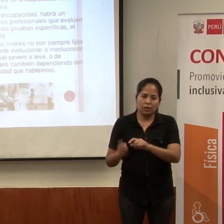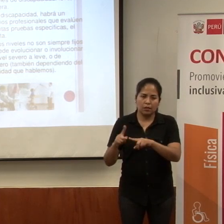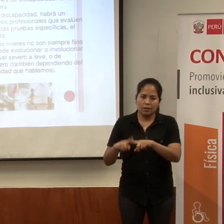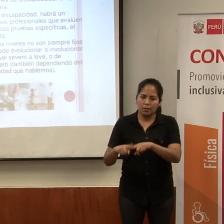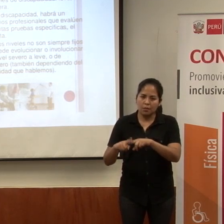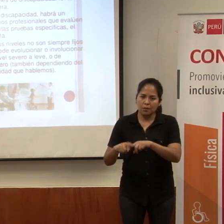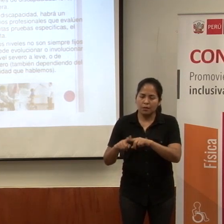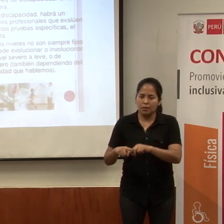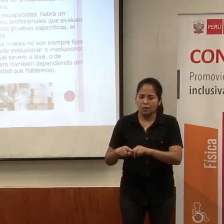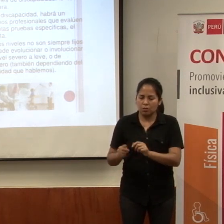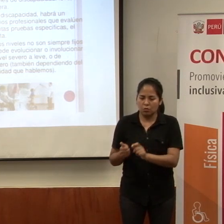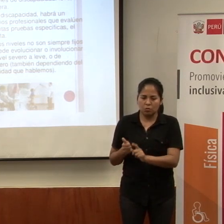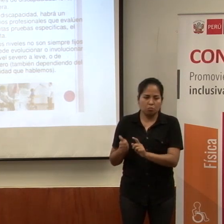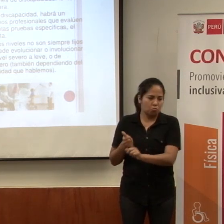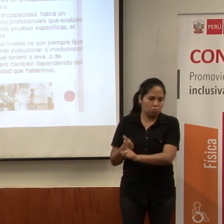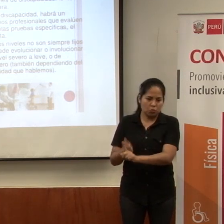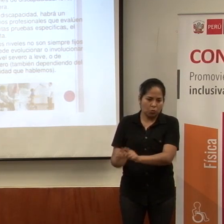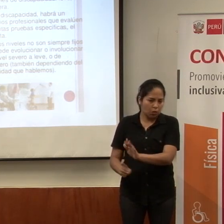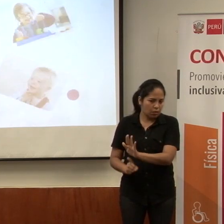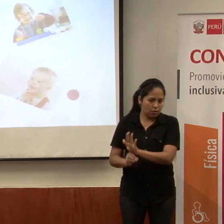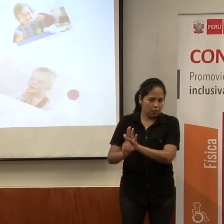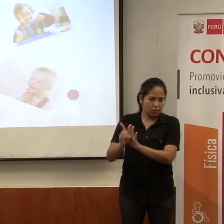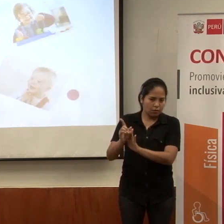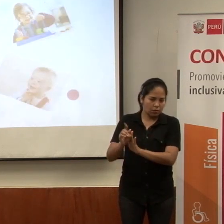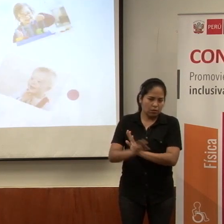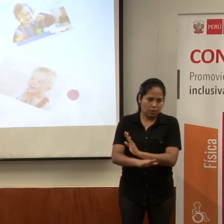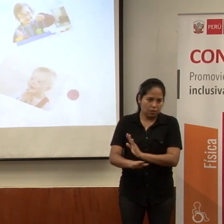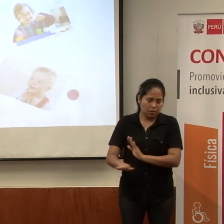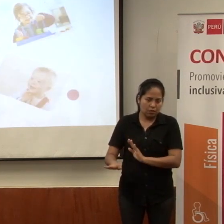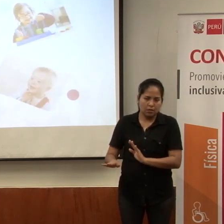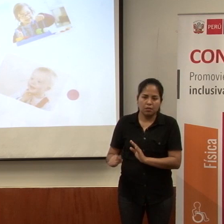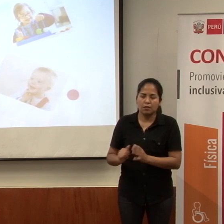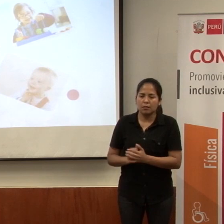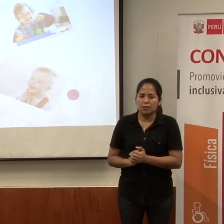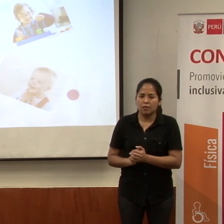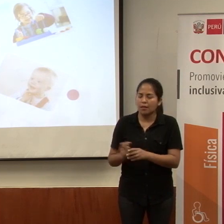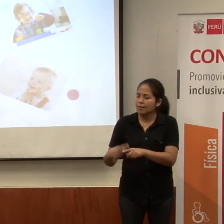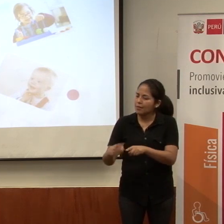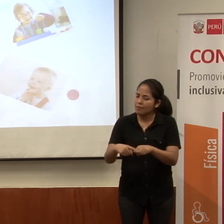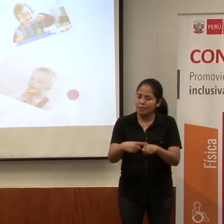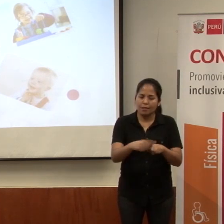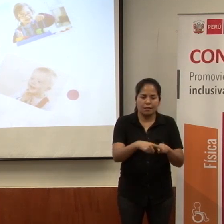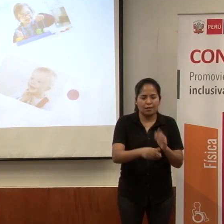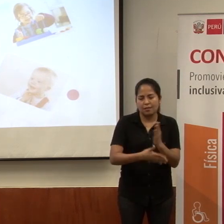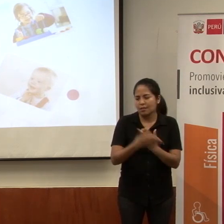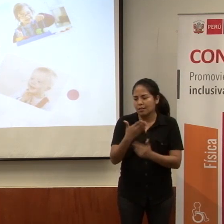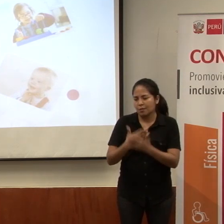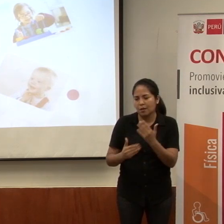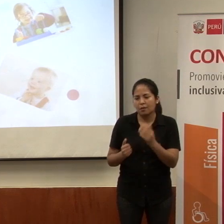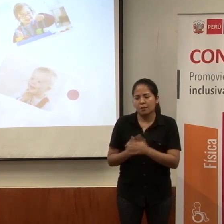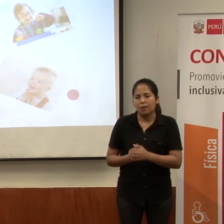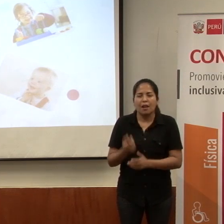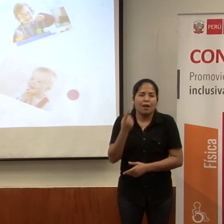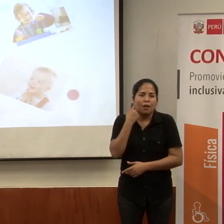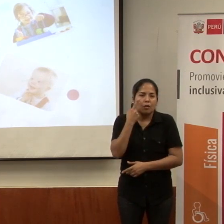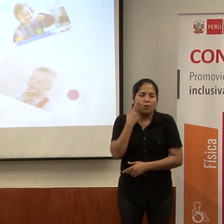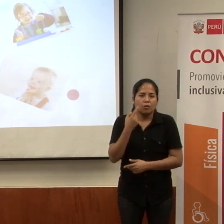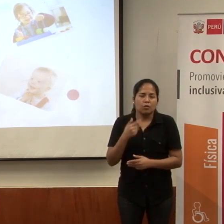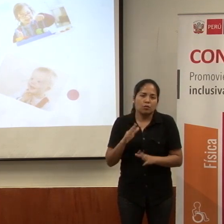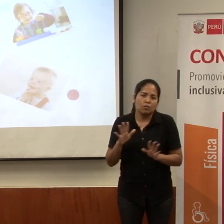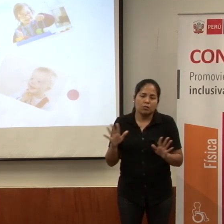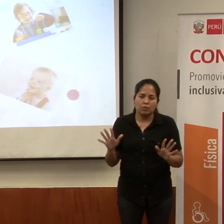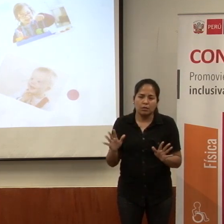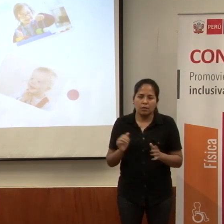etapas del desarrollo del niño y de lo que se haga por él, y que hay diferentes tipos de discapacidad. La más clásica